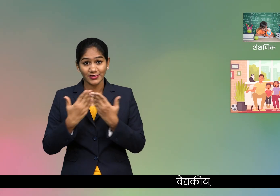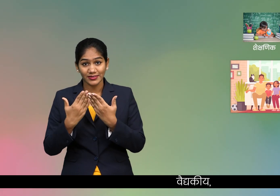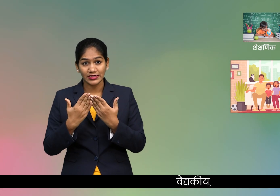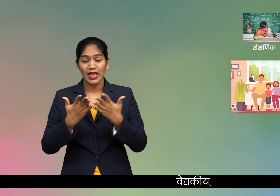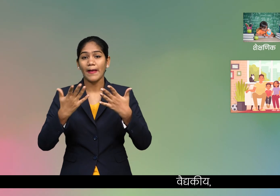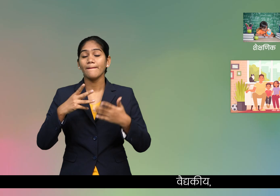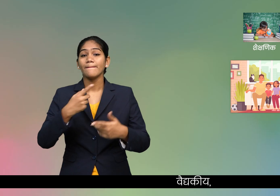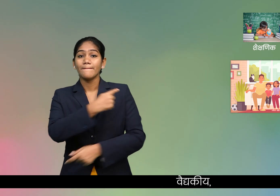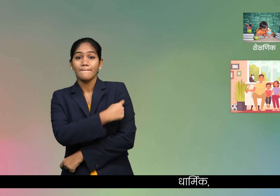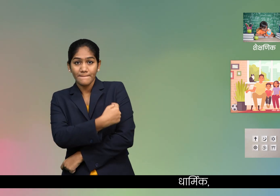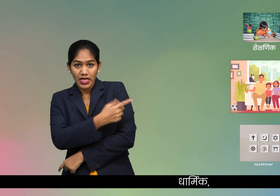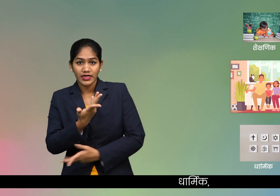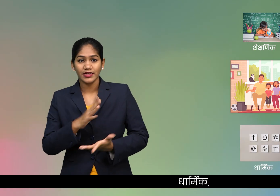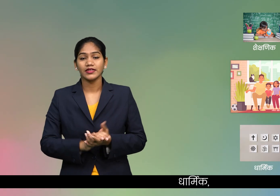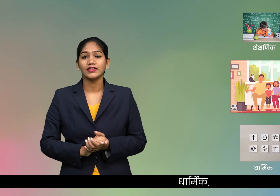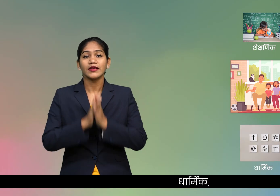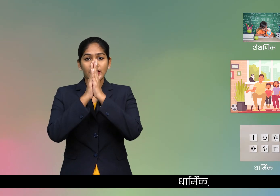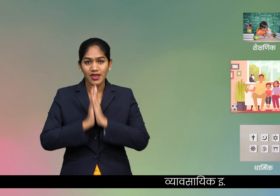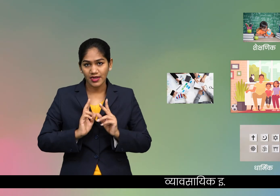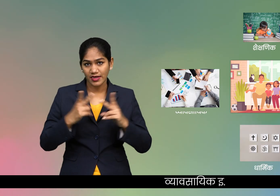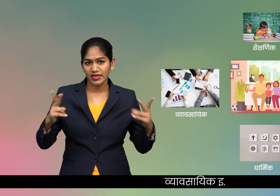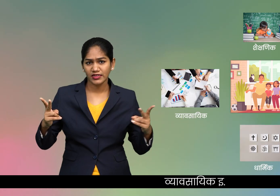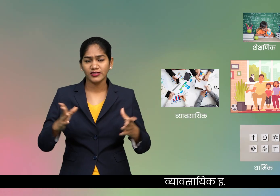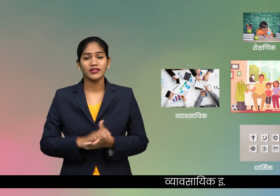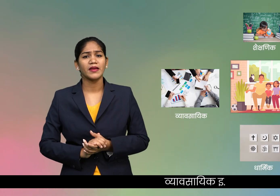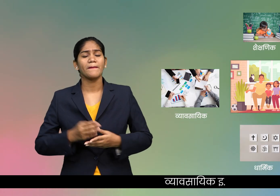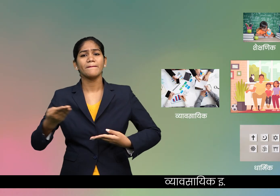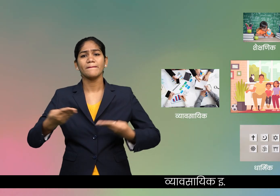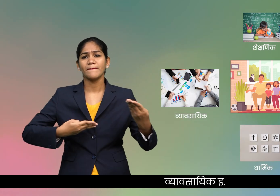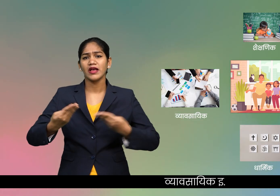वैद्यकीय, धार्मिक, व्यावसायिक इत्यादी.